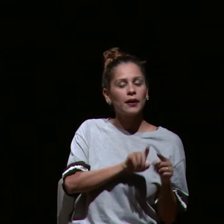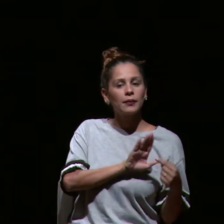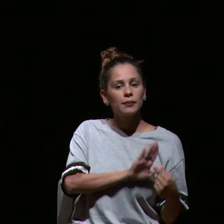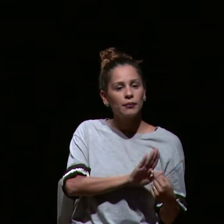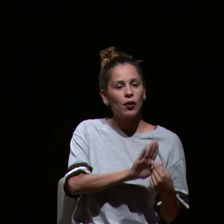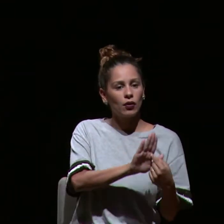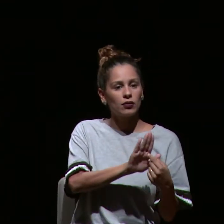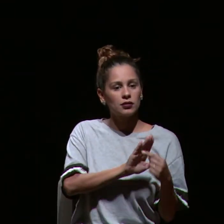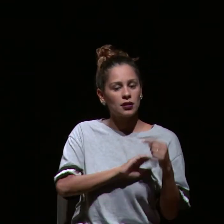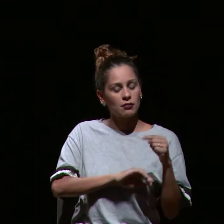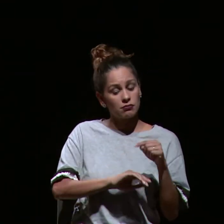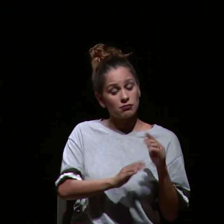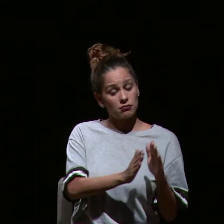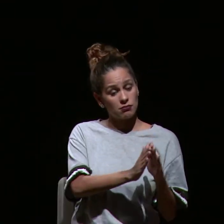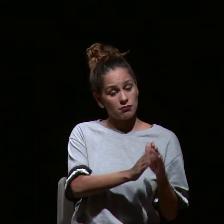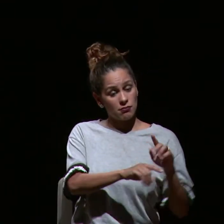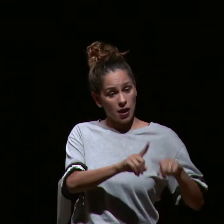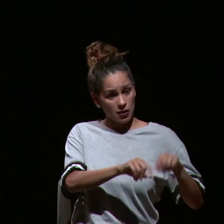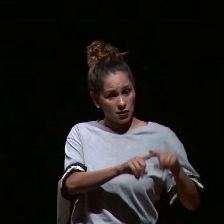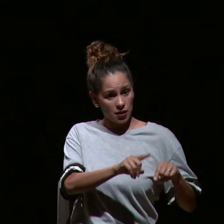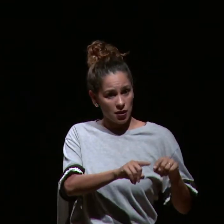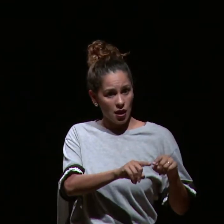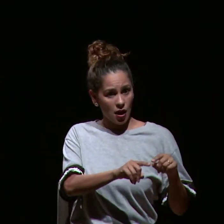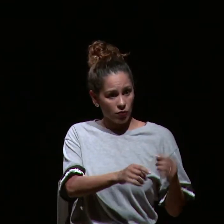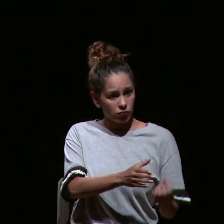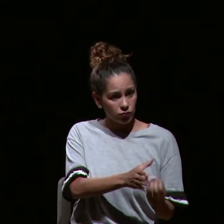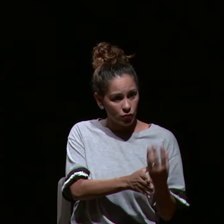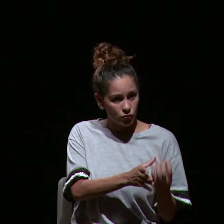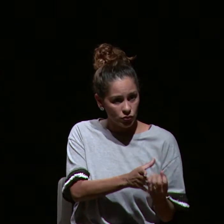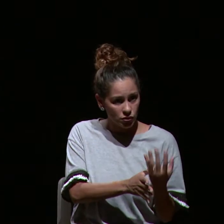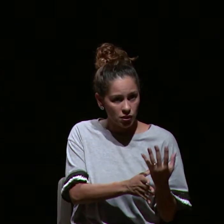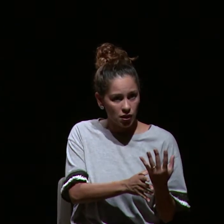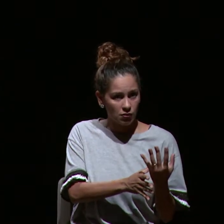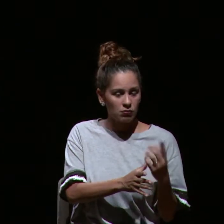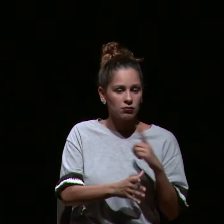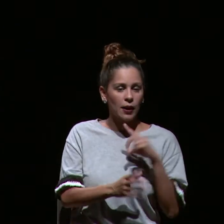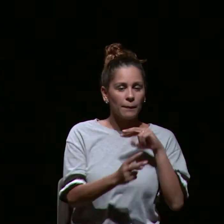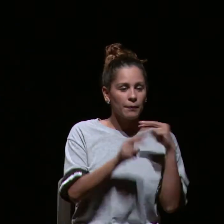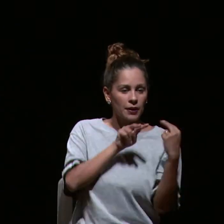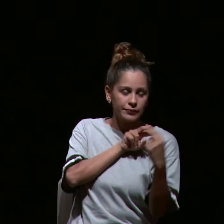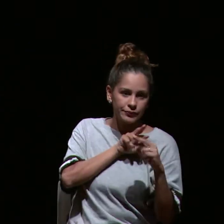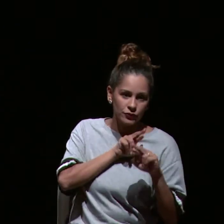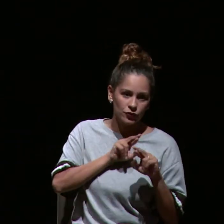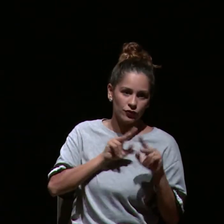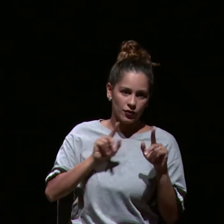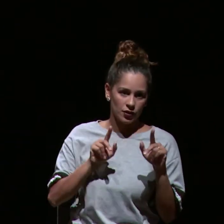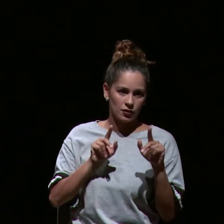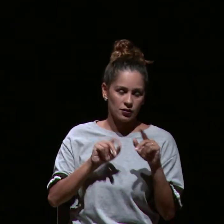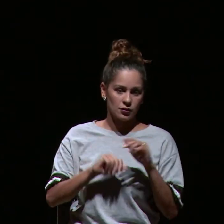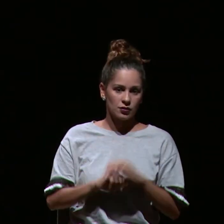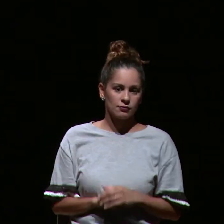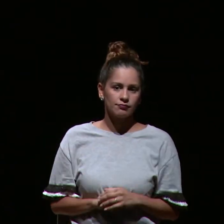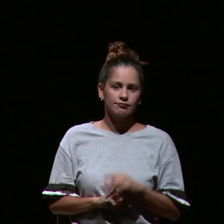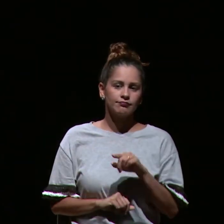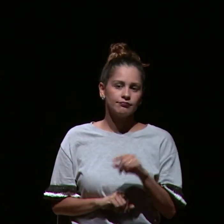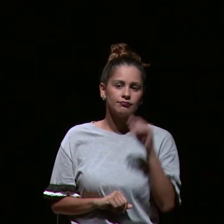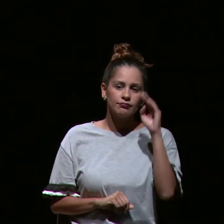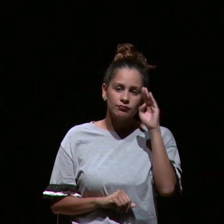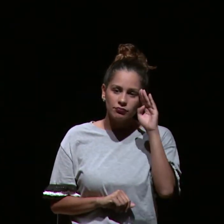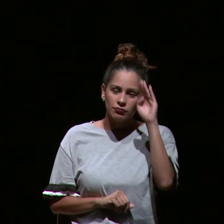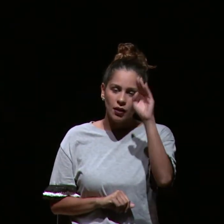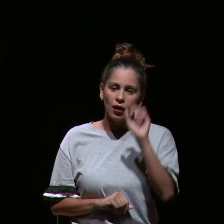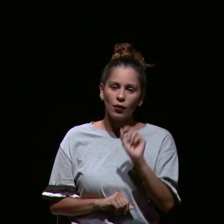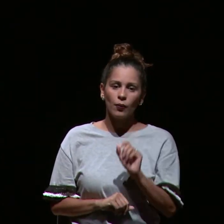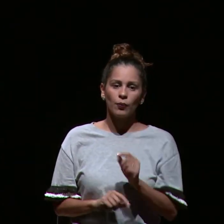a partir do mesmo material. Essa prerrogativa é fundamental, de fato, se dá porque os professores são